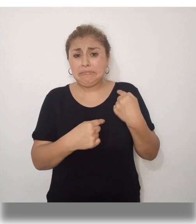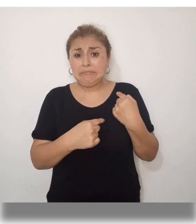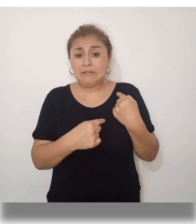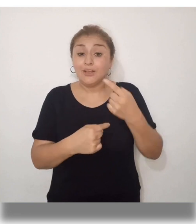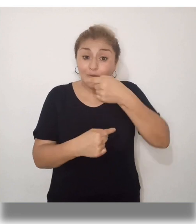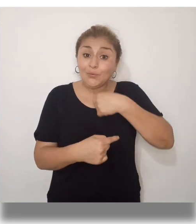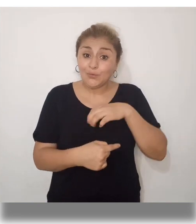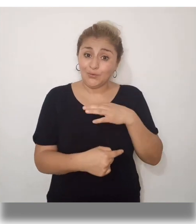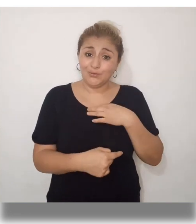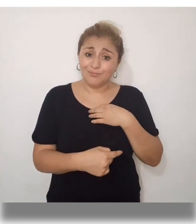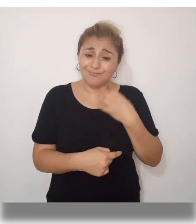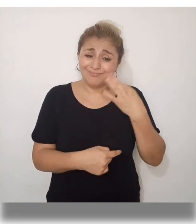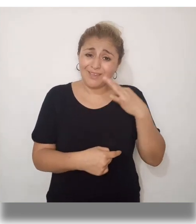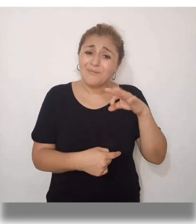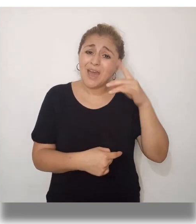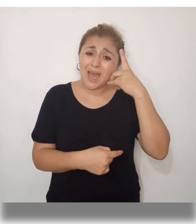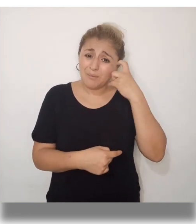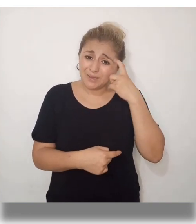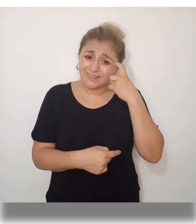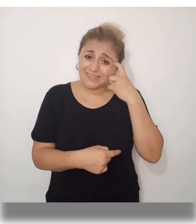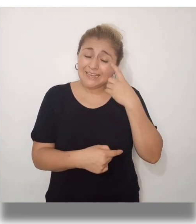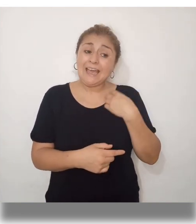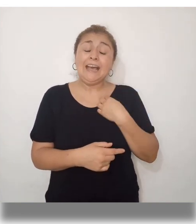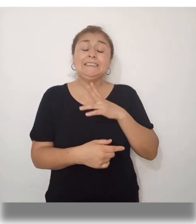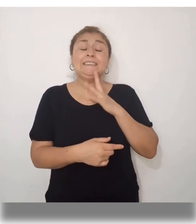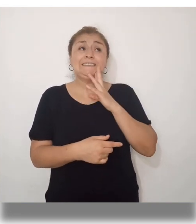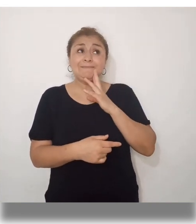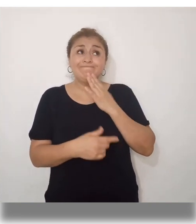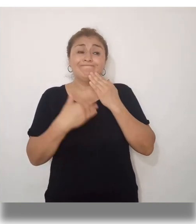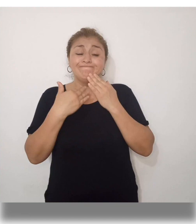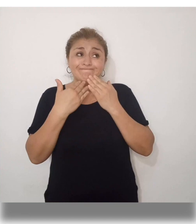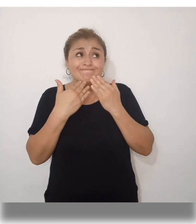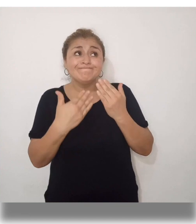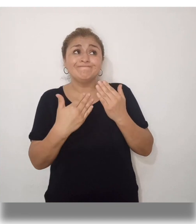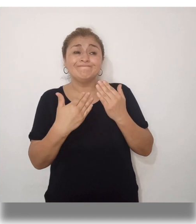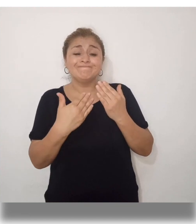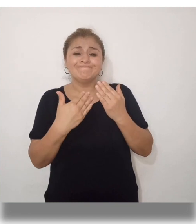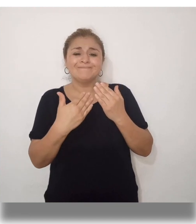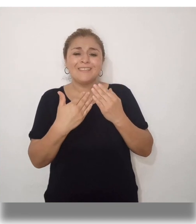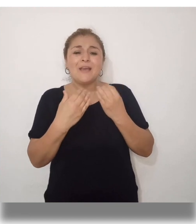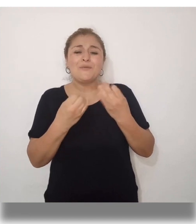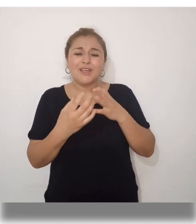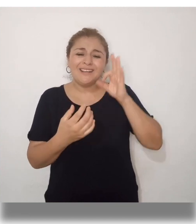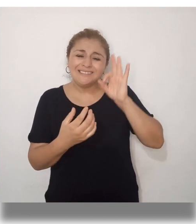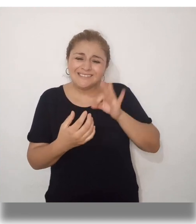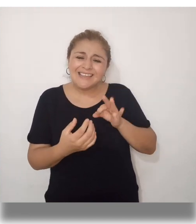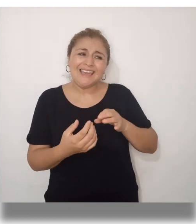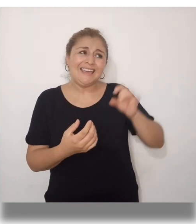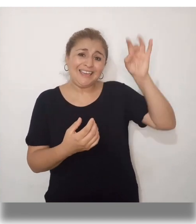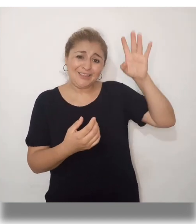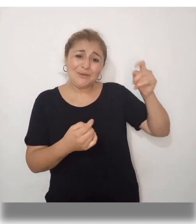tenemos que aprender a apreciarlas como parte de todas esas cosas que Dios nos dan abundancia